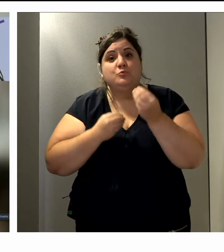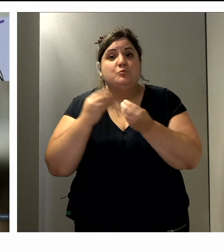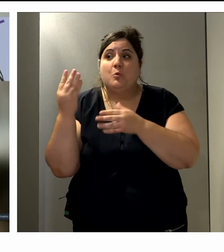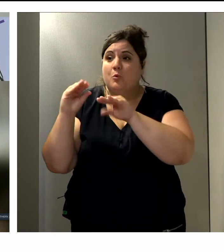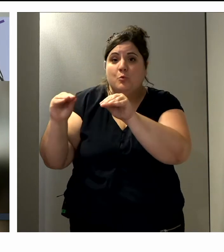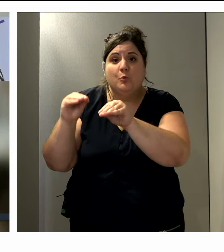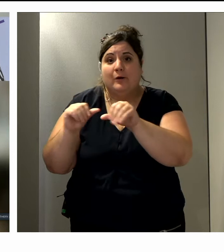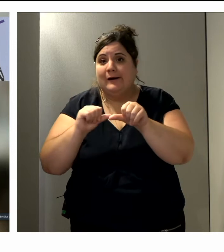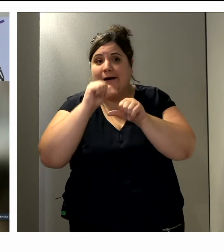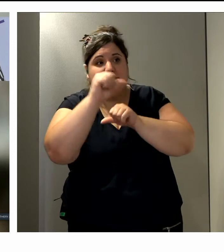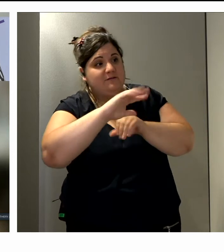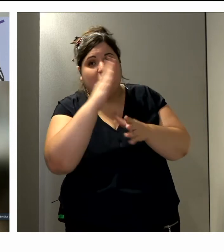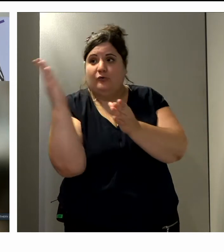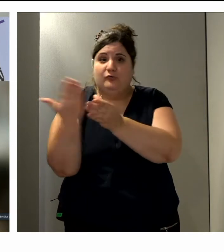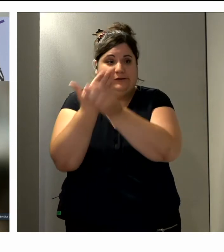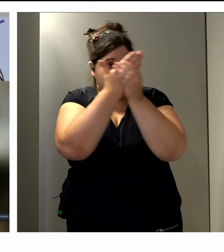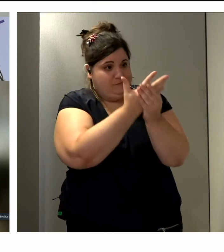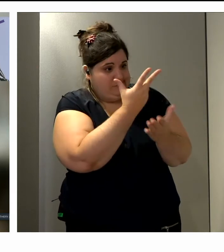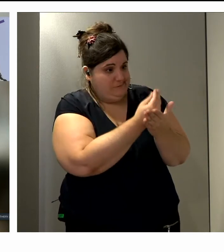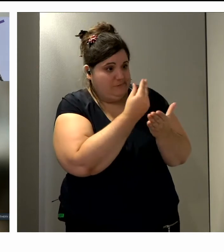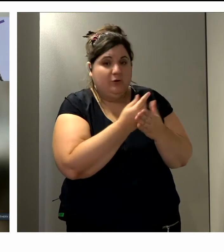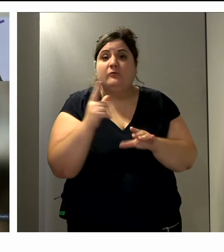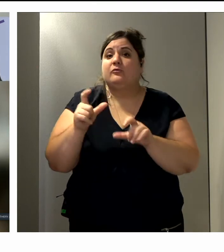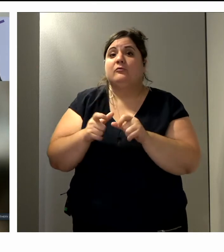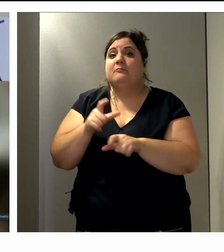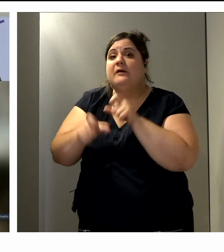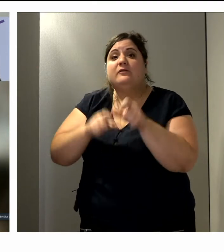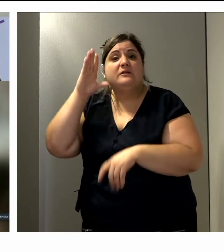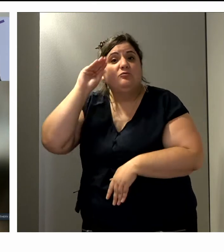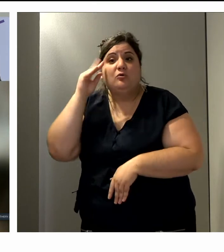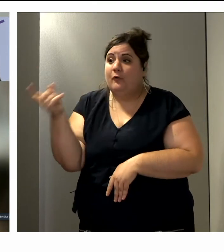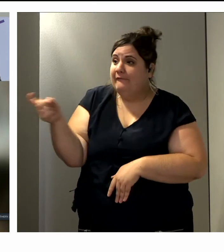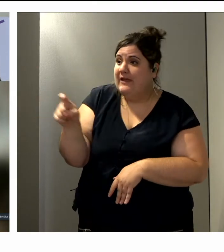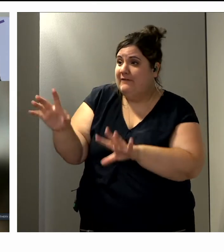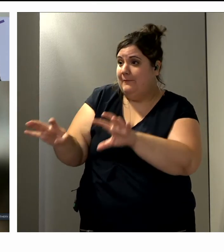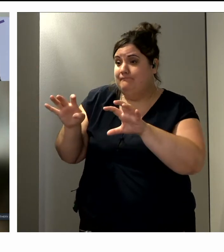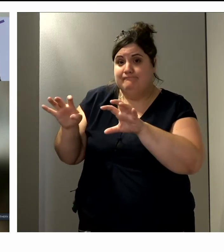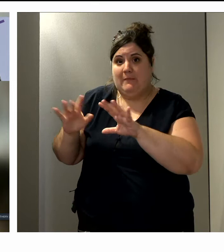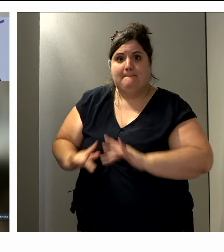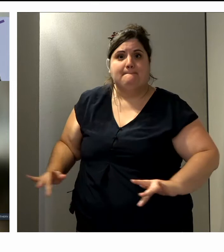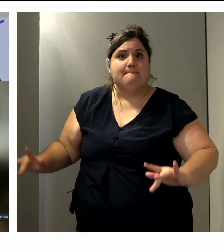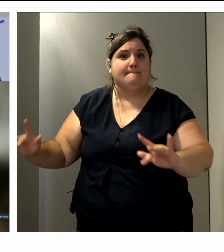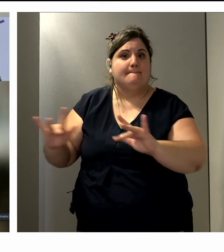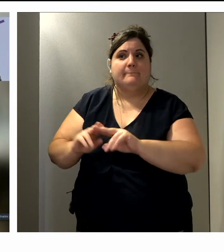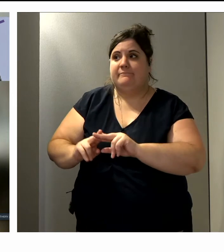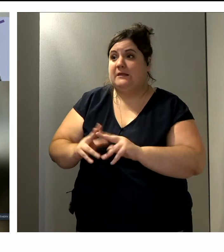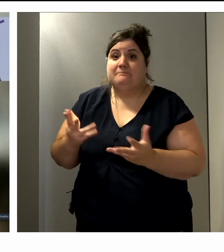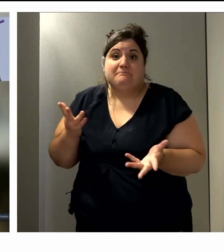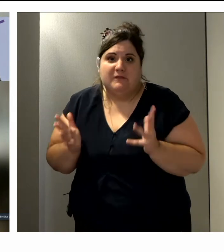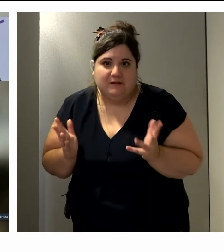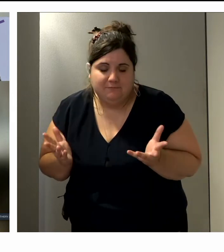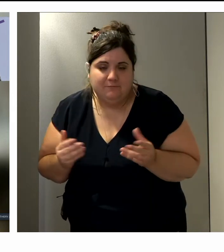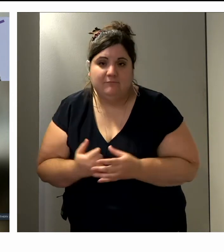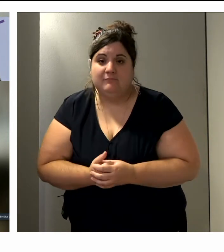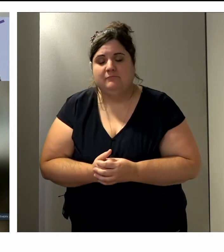l'amphithéâtre. Voilà, mais c'est peut-être une piste de réflexion là-dessus, mais effectivement, à l'heure actuelle, la seule réponse quasiment donnée par